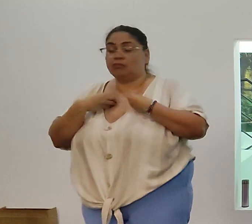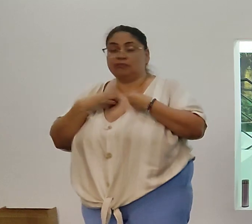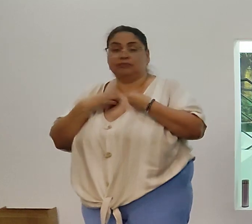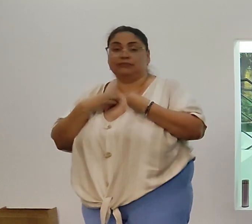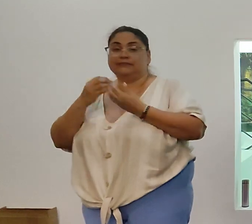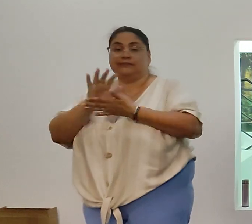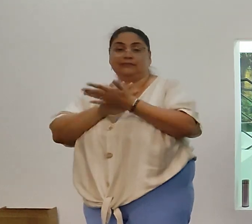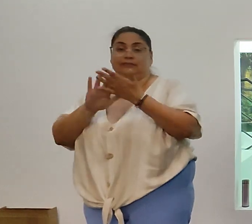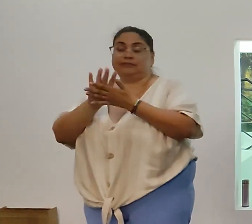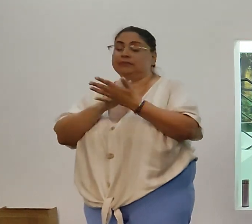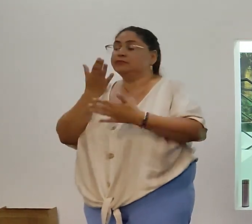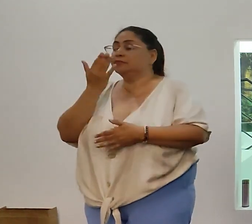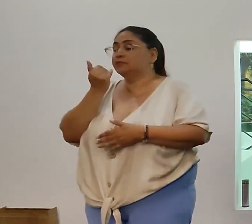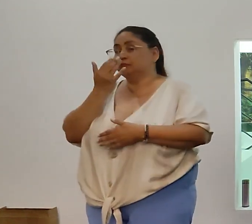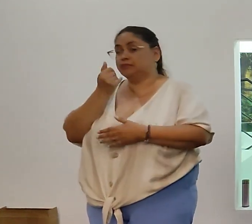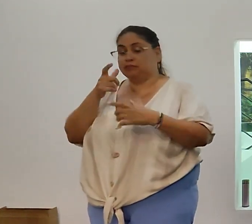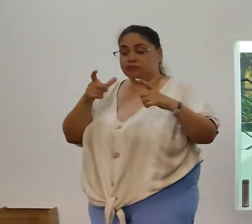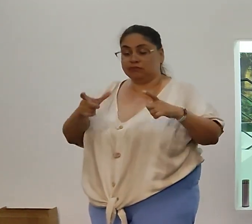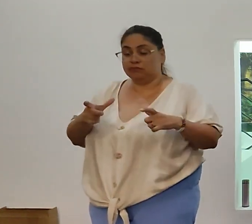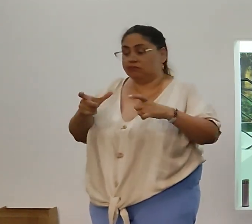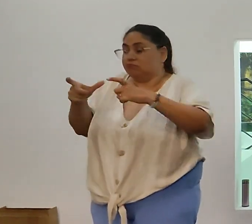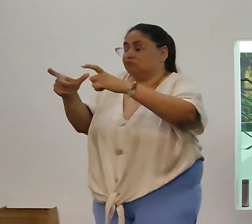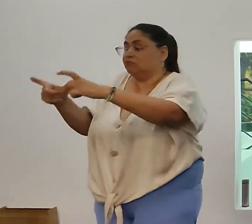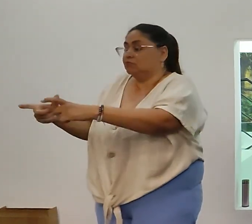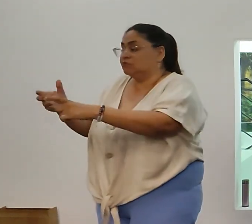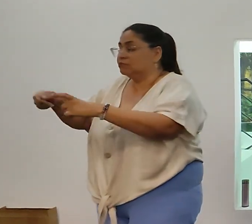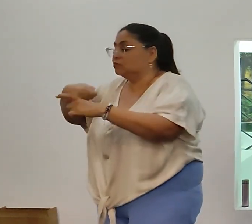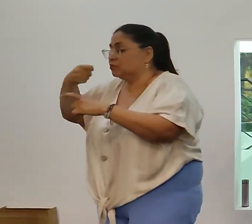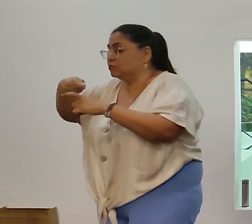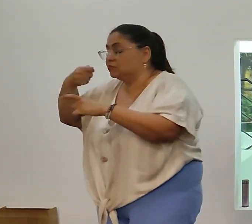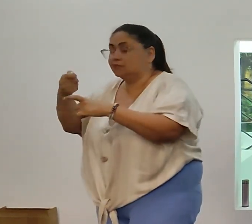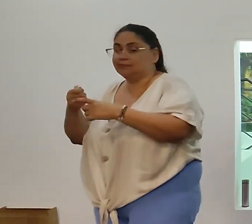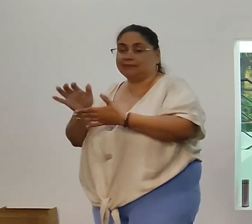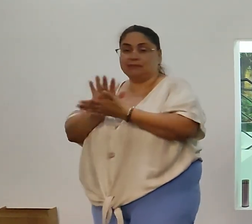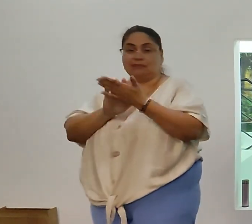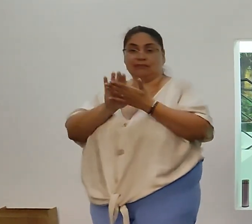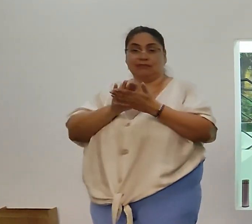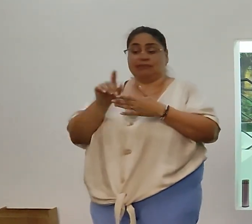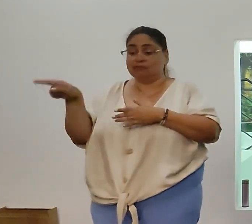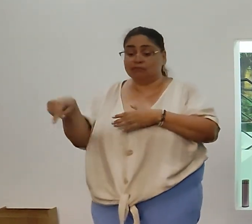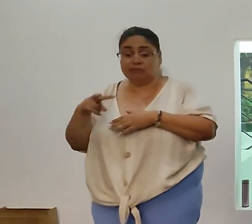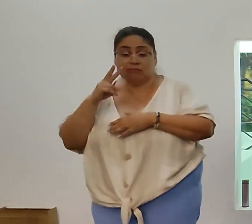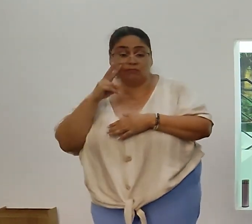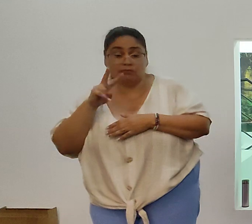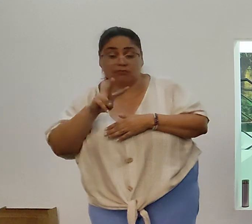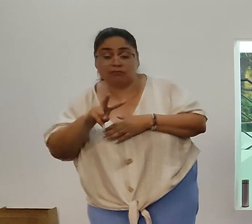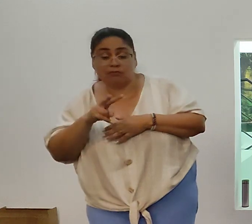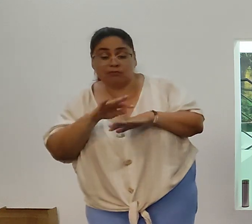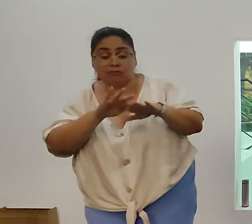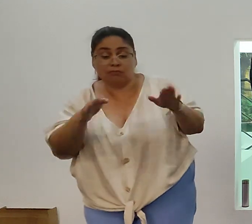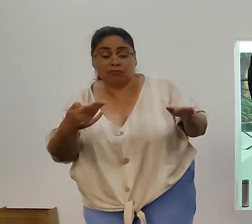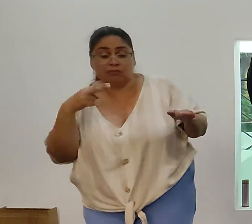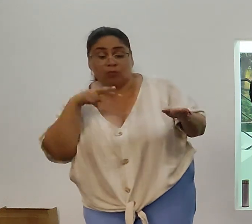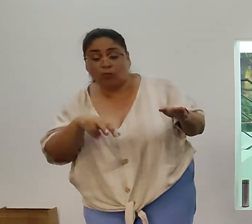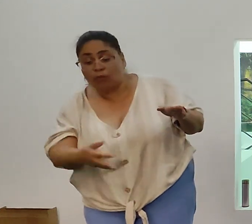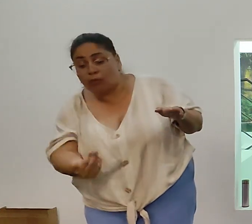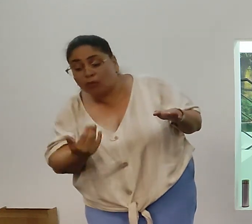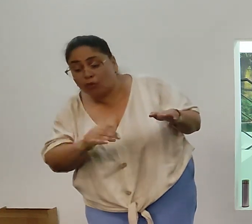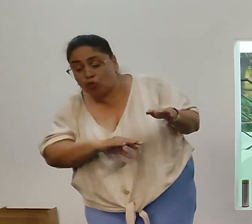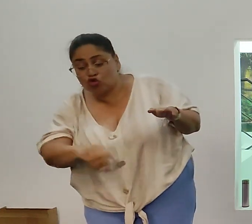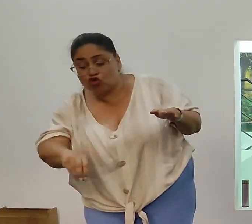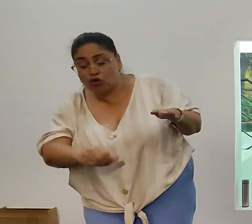funcionário, ou servo desse rico, foi com um prato decente para ele comer. Porque para ele, se ele tivesse as migalhas, já seria